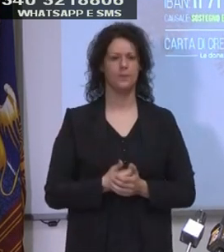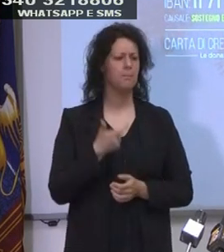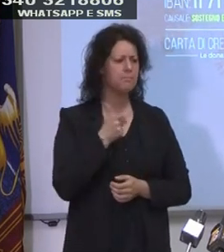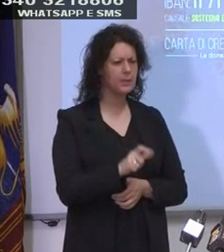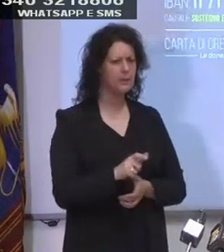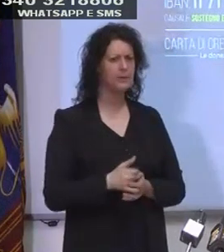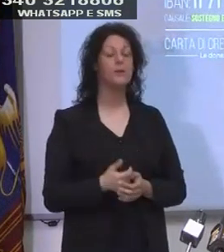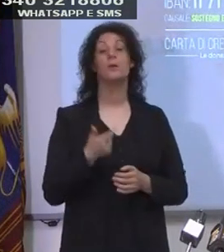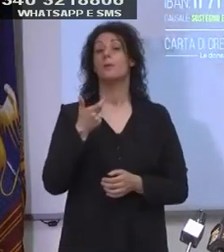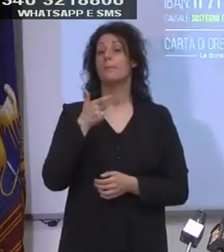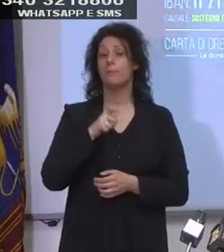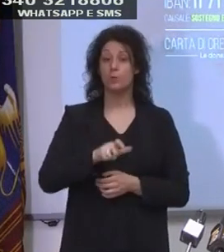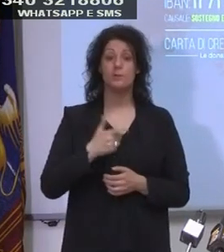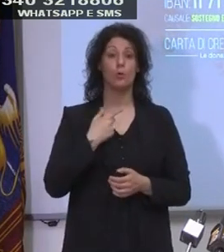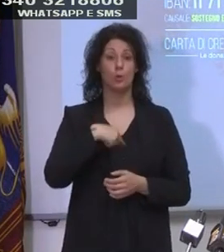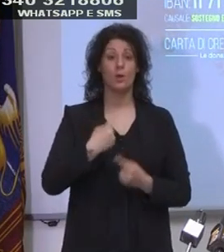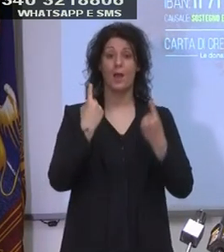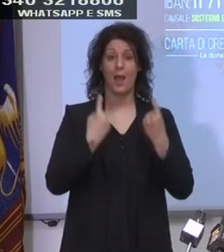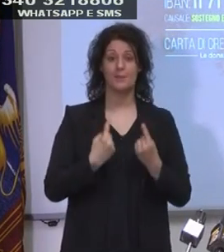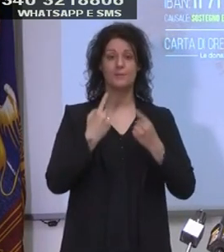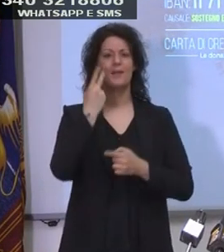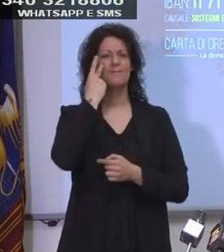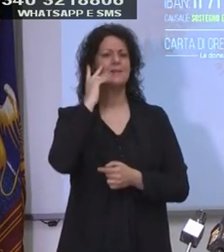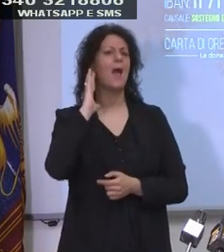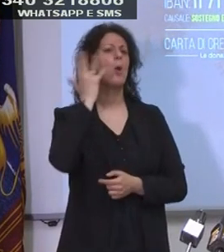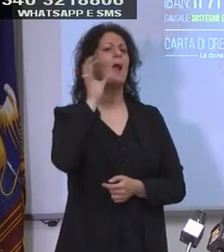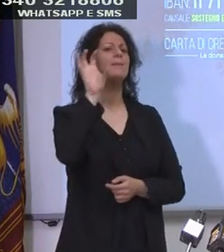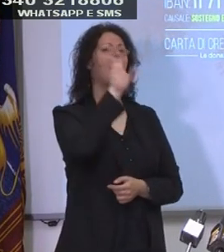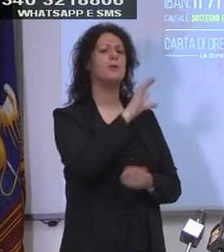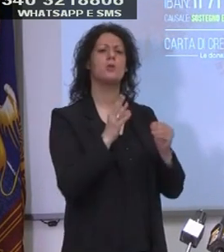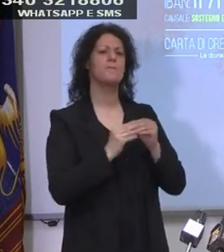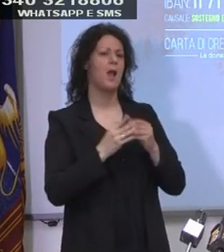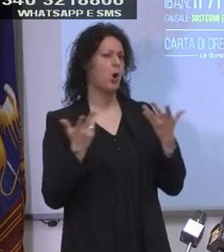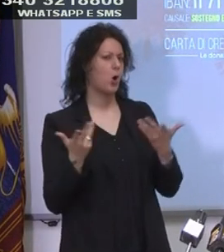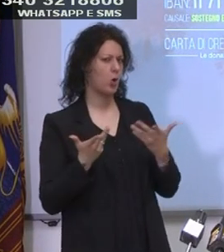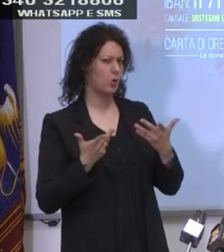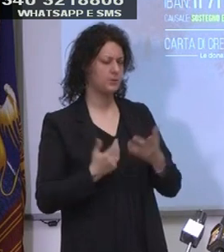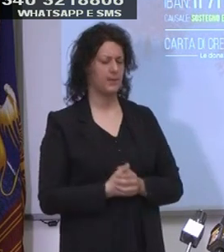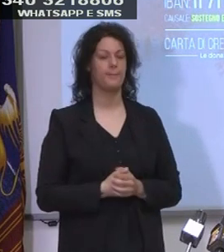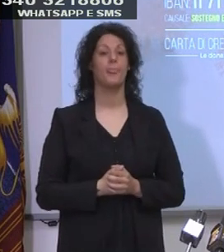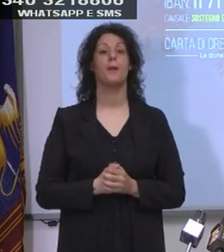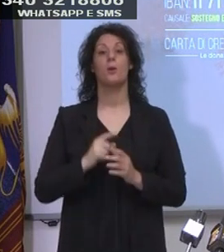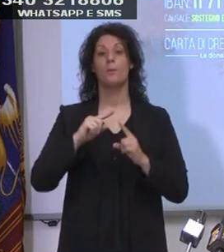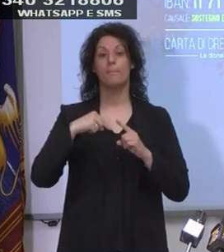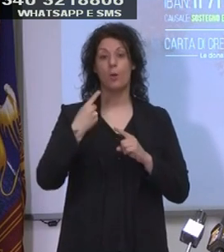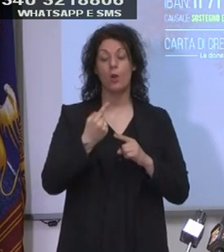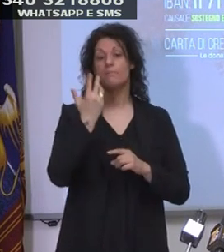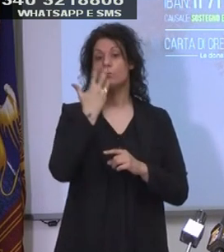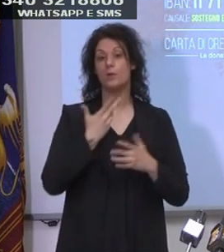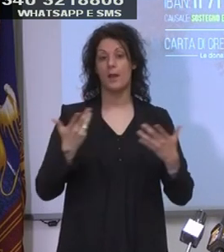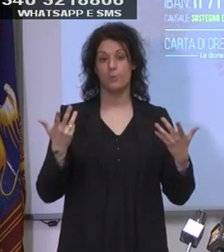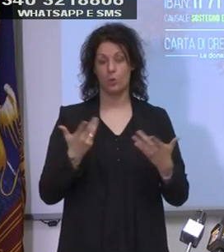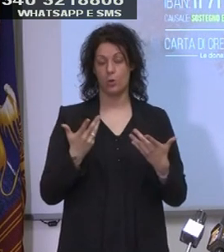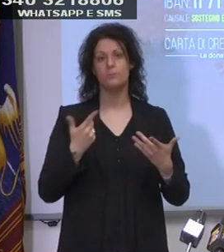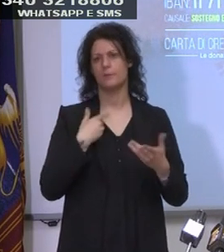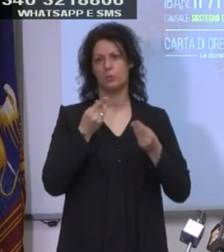oggettivamente stiamo attendendo di vedere anche cosa esce dalle altre regioni e stiamo cercando di uniformare molti parametri. Ti